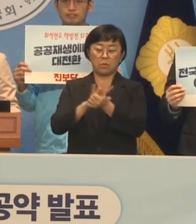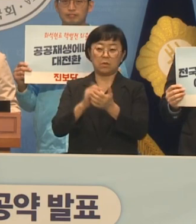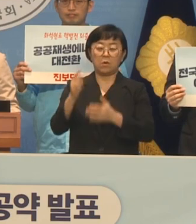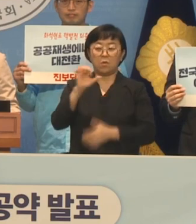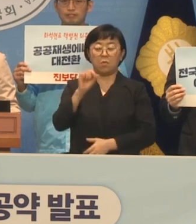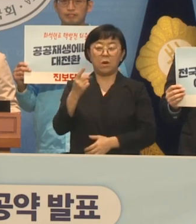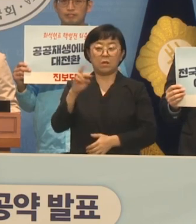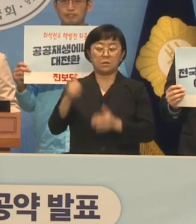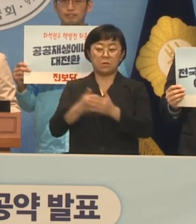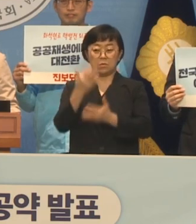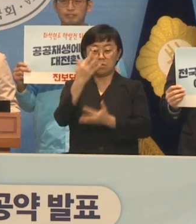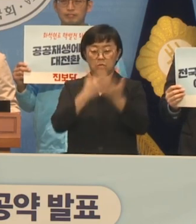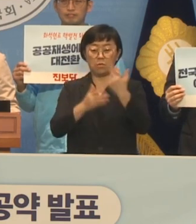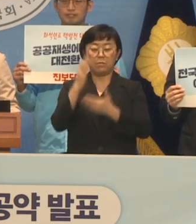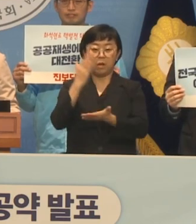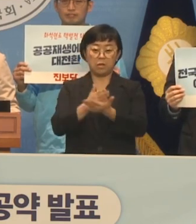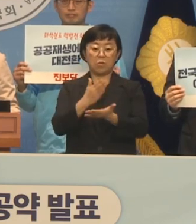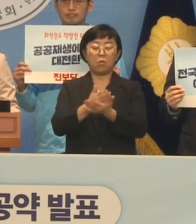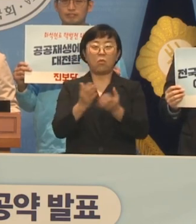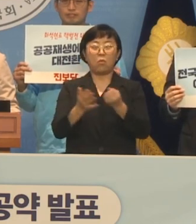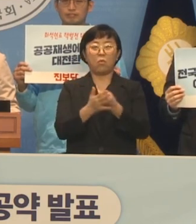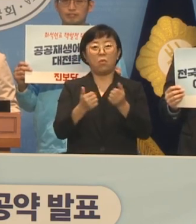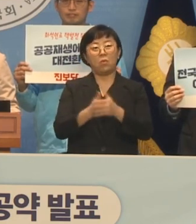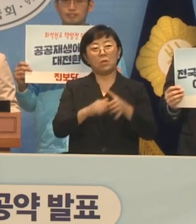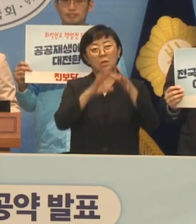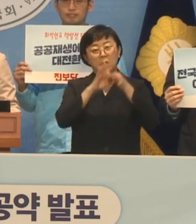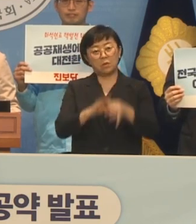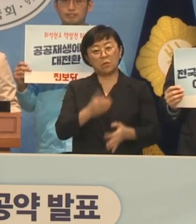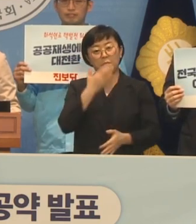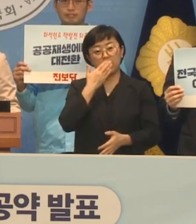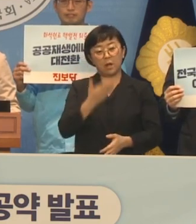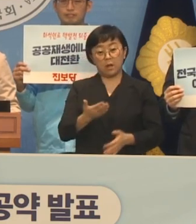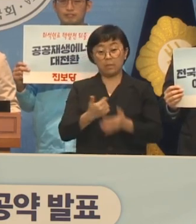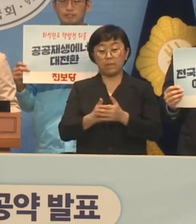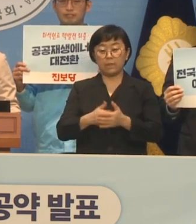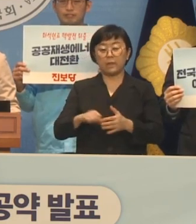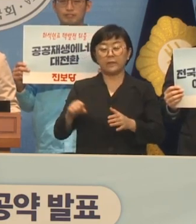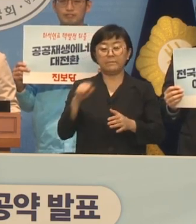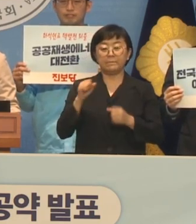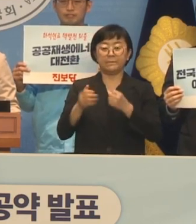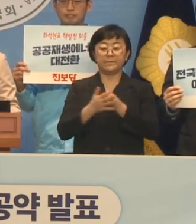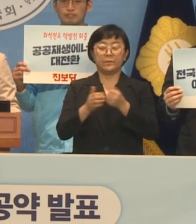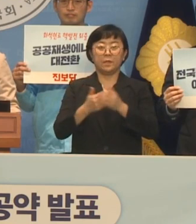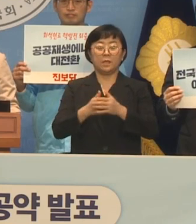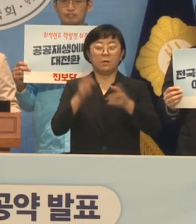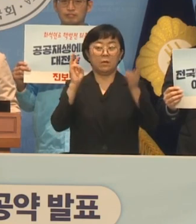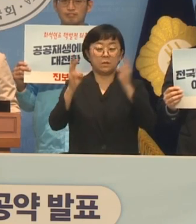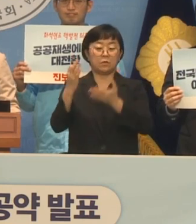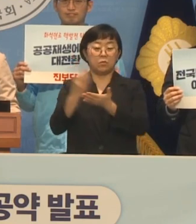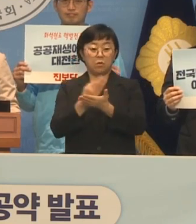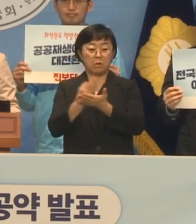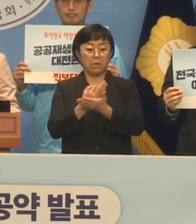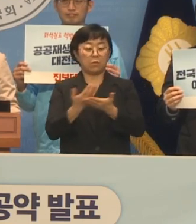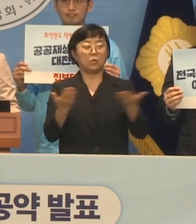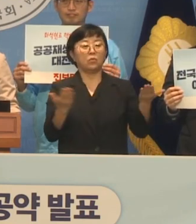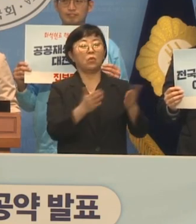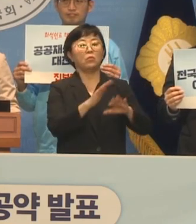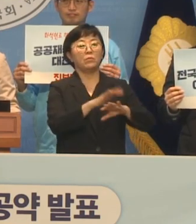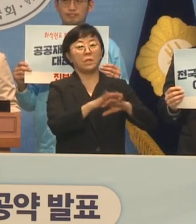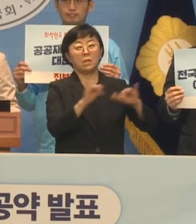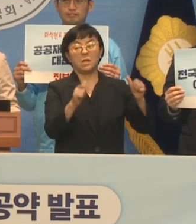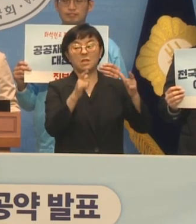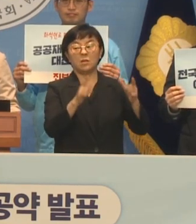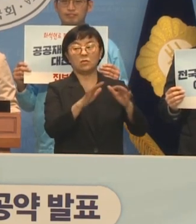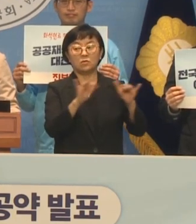아닌 지속가능한 재생에너지의 세상, 기업 돈벌이가 아닌 노동자, 농민,